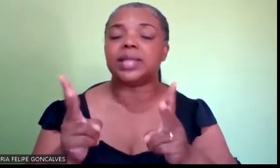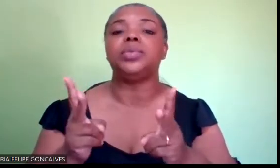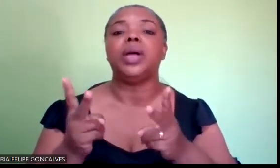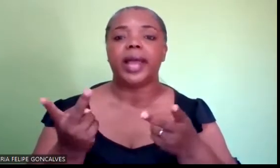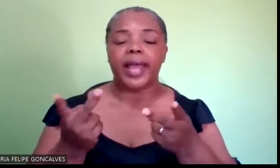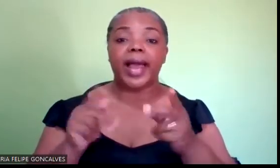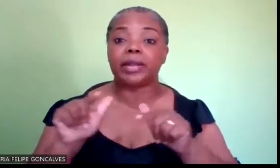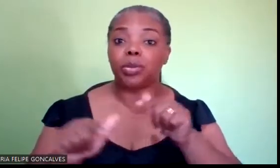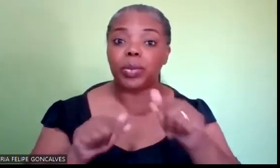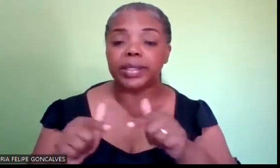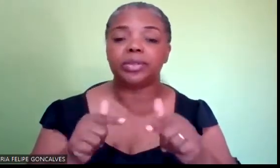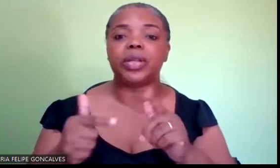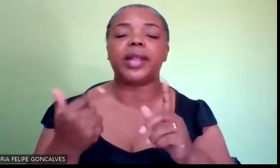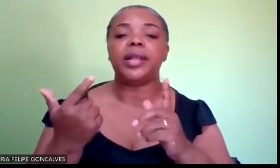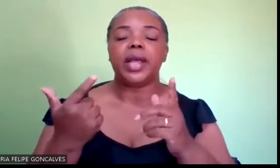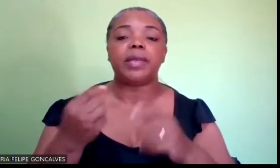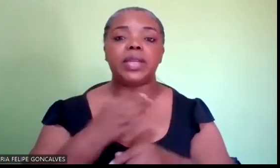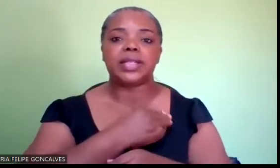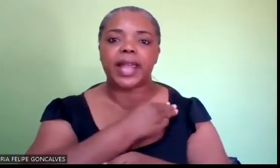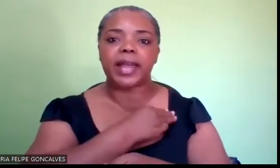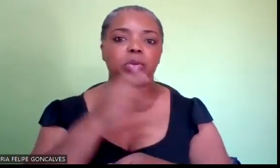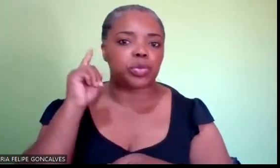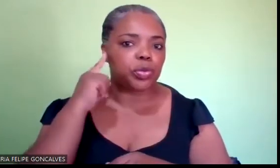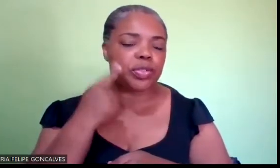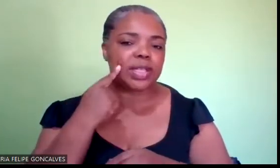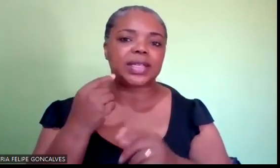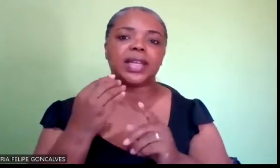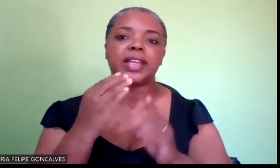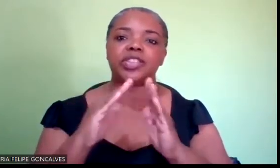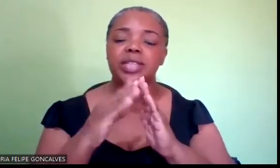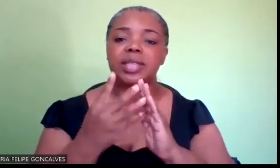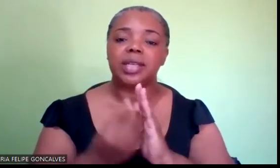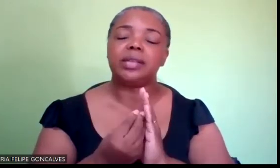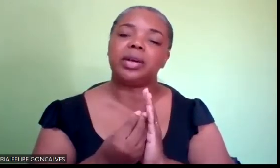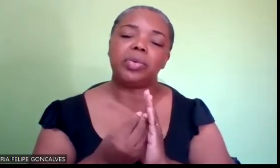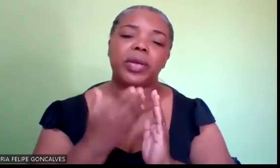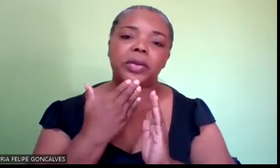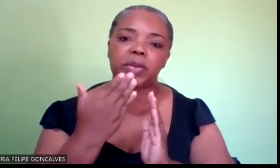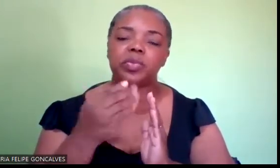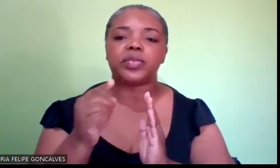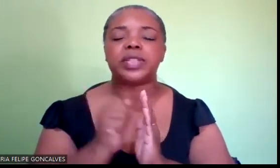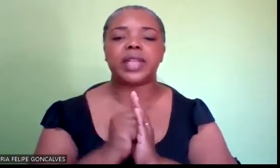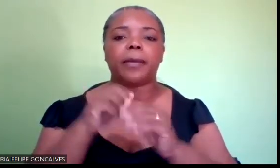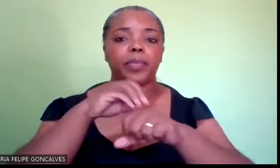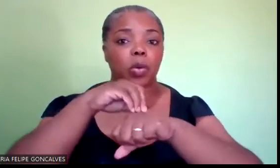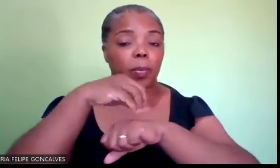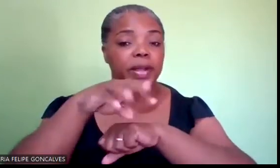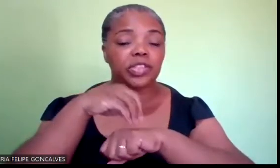estão atuando, né, em ministério com surdos nas igrejas. Então, eu quero pedir para você,